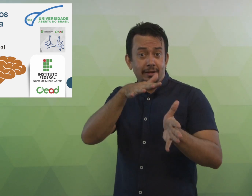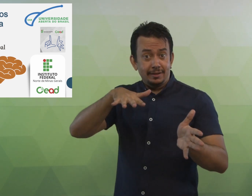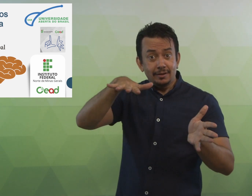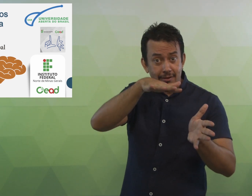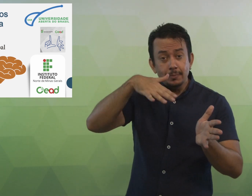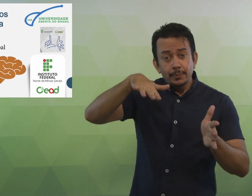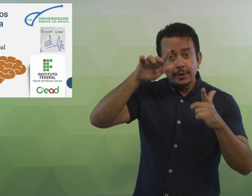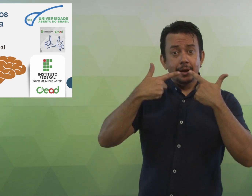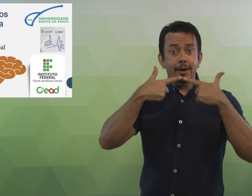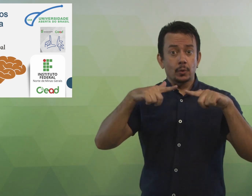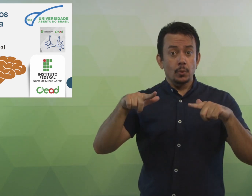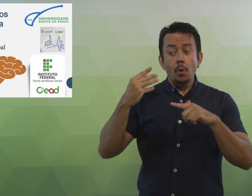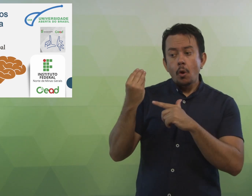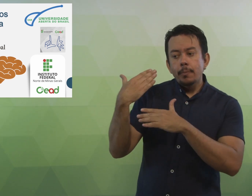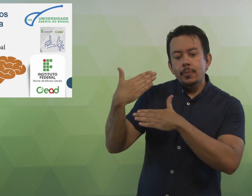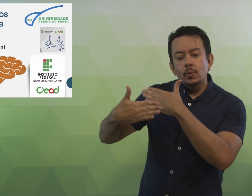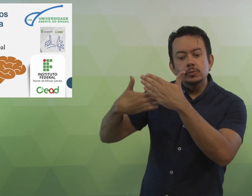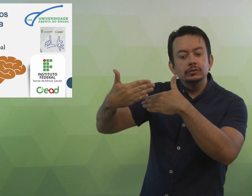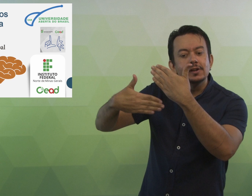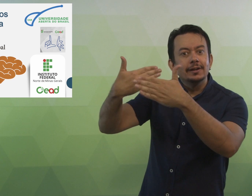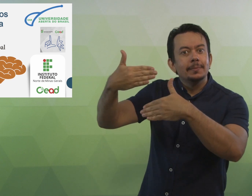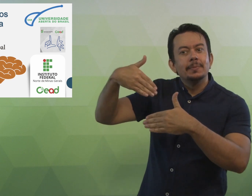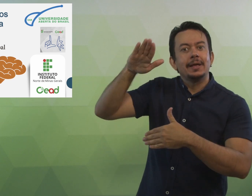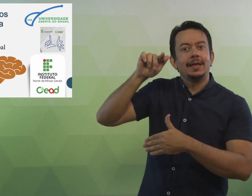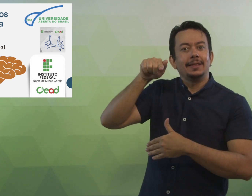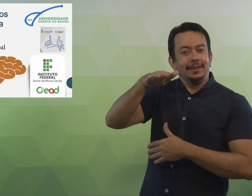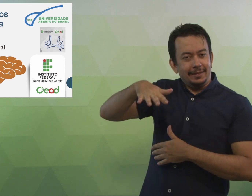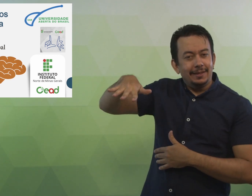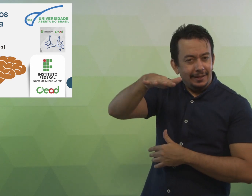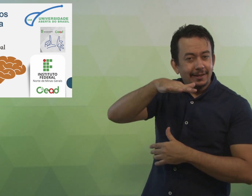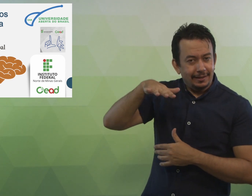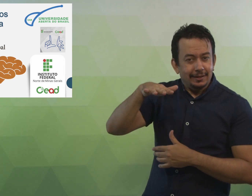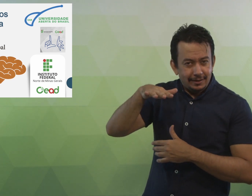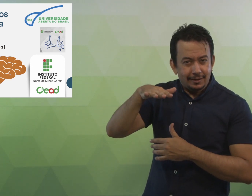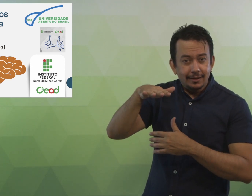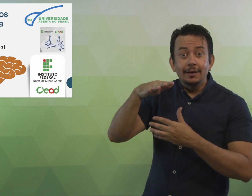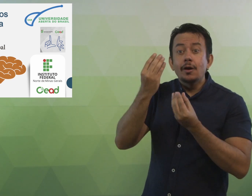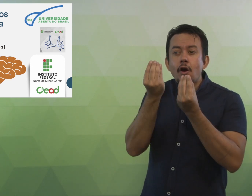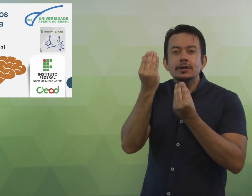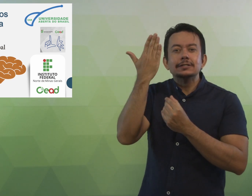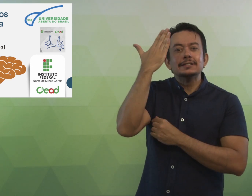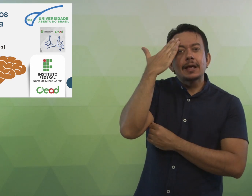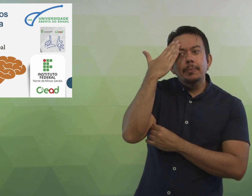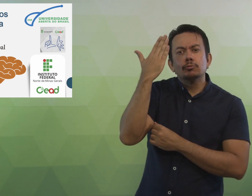Tanto na fala quanto na Libras, esse processo ele acontece.